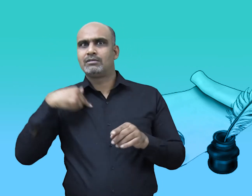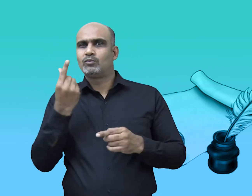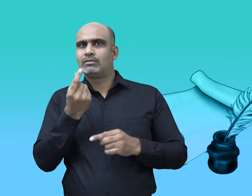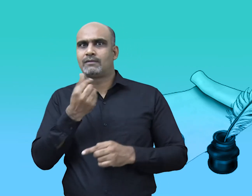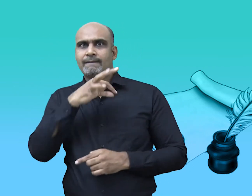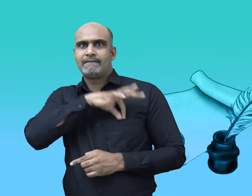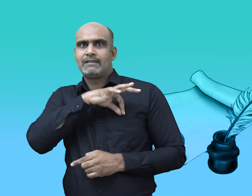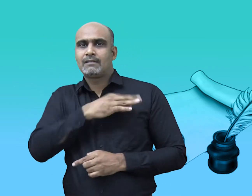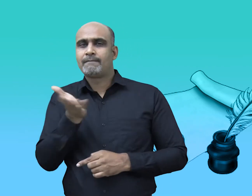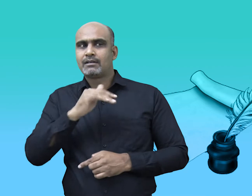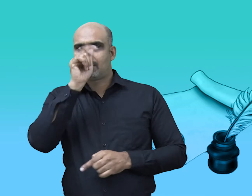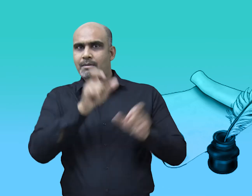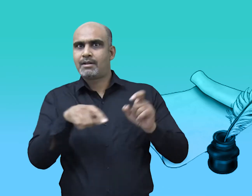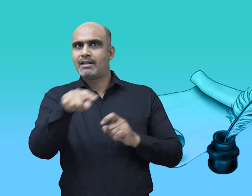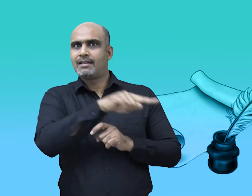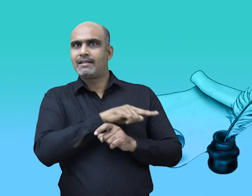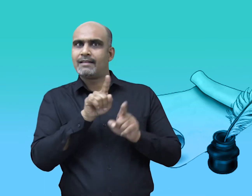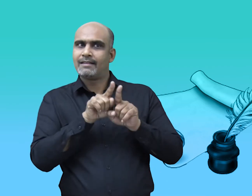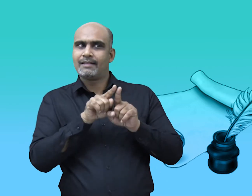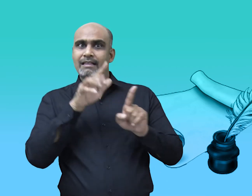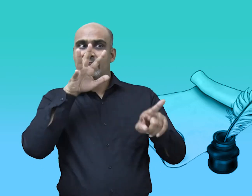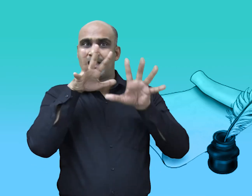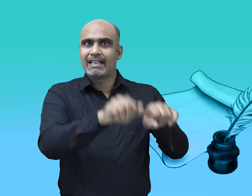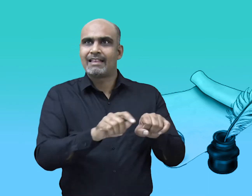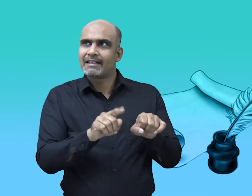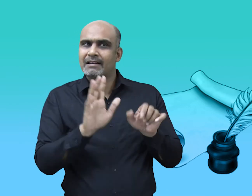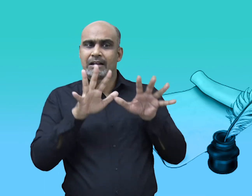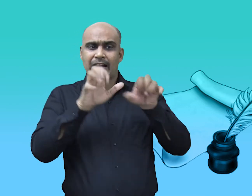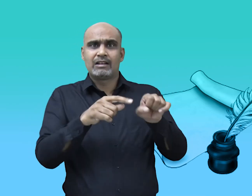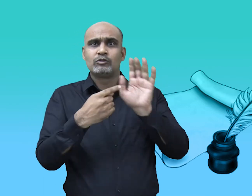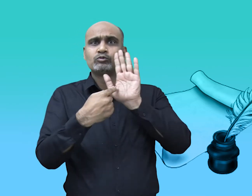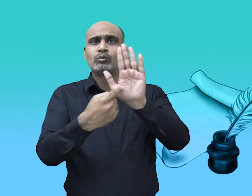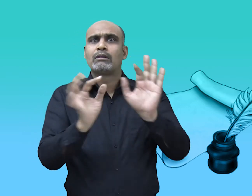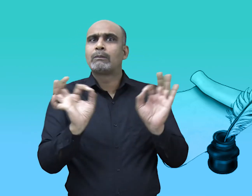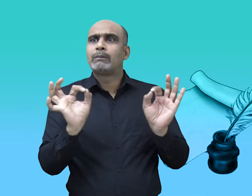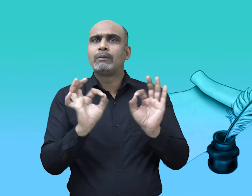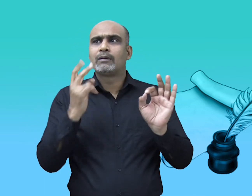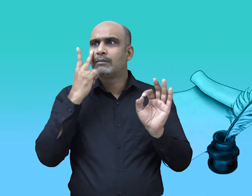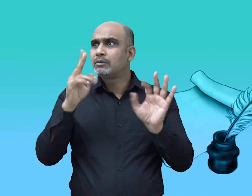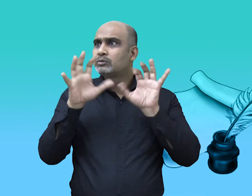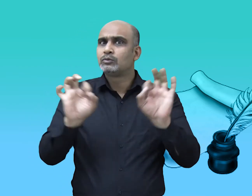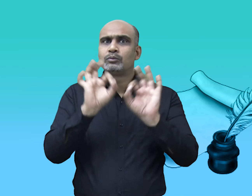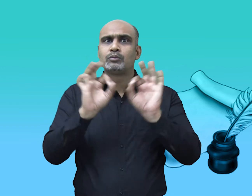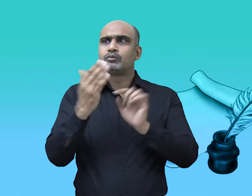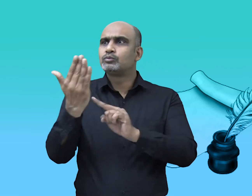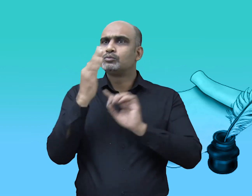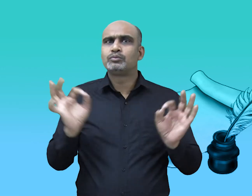देश विकासशील देशों का फायदा उठाते हैं। आज इस प्रकार हमारे देश में हमले हो रहे हैं कि वे नजर ही